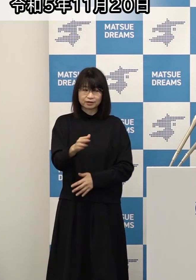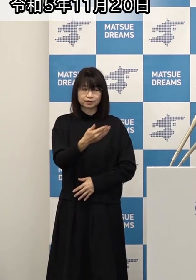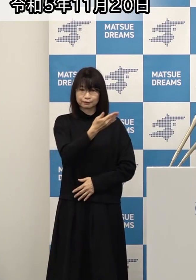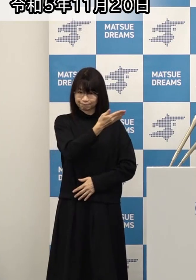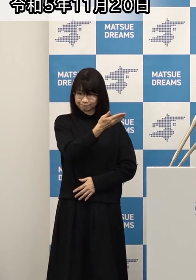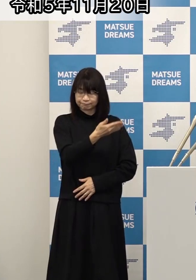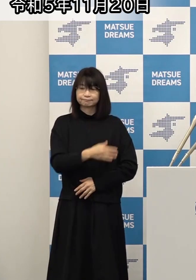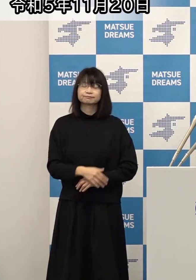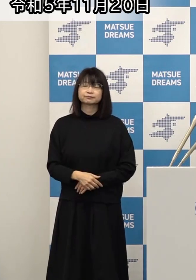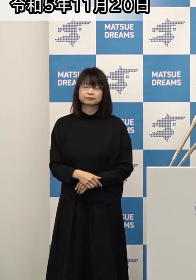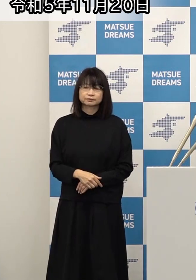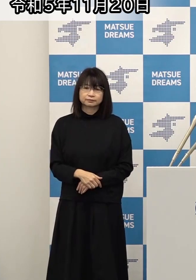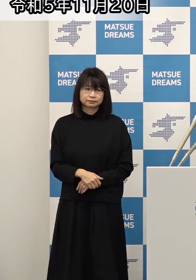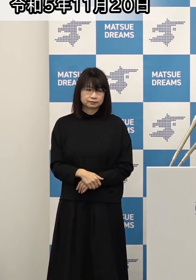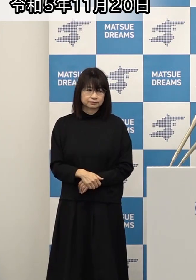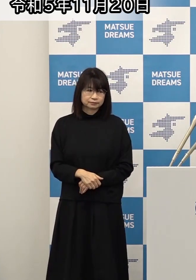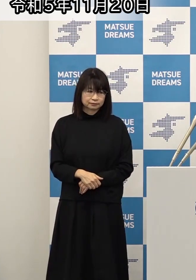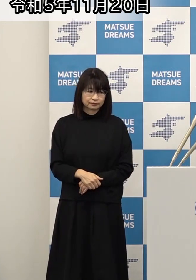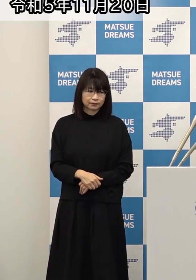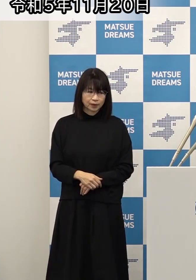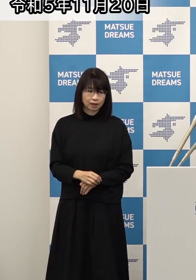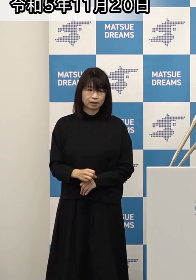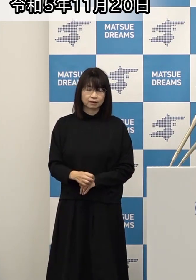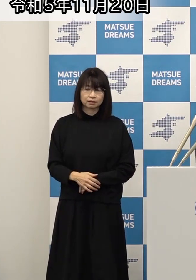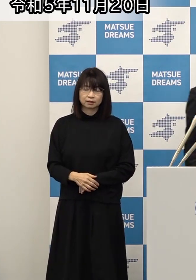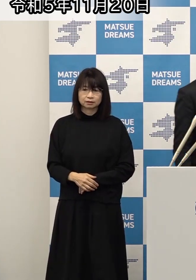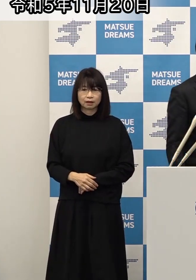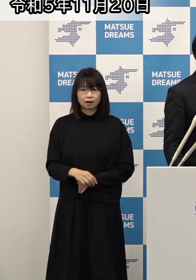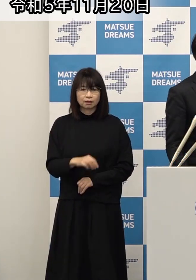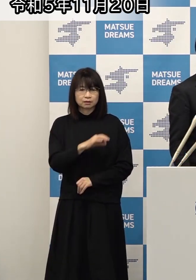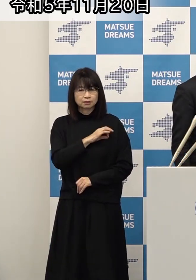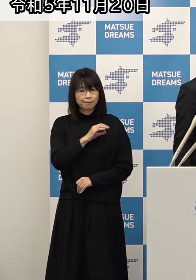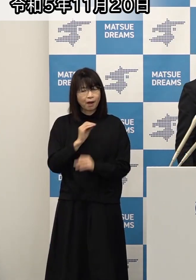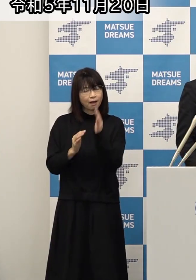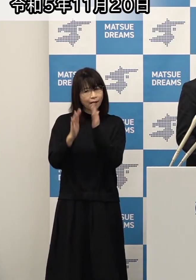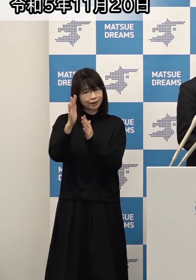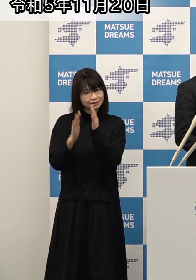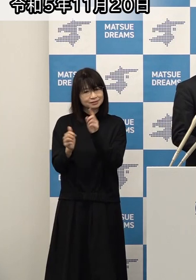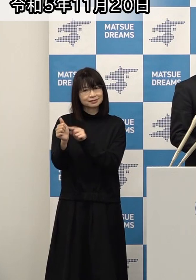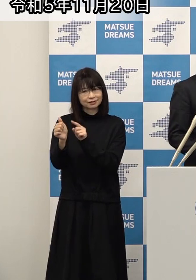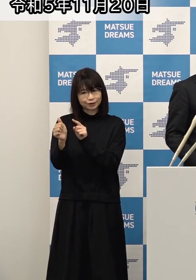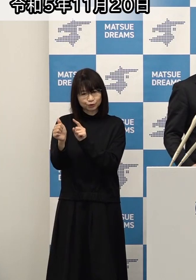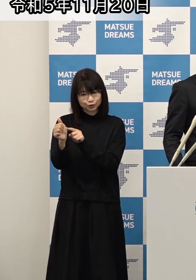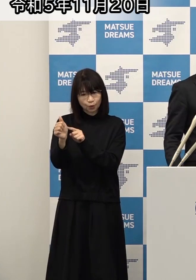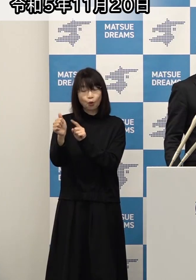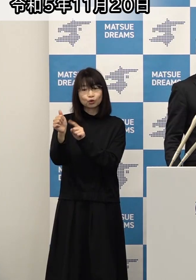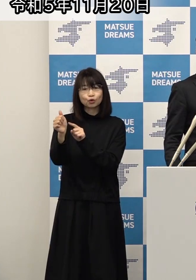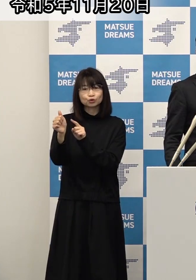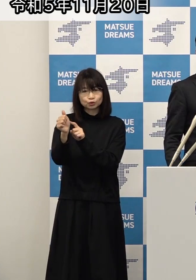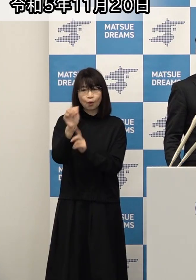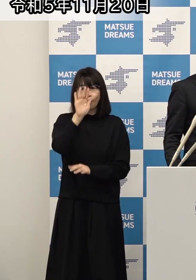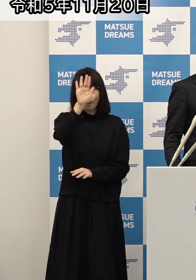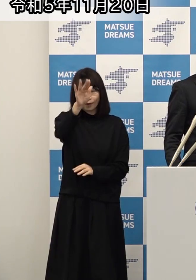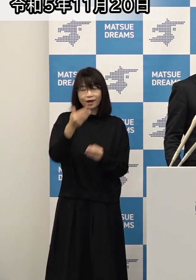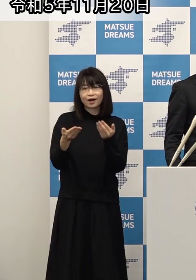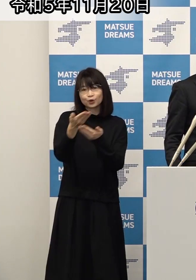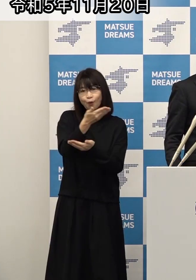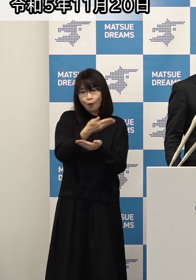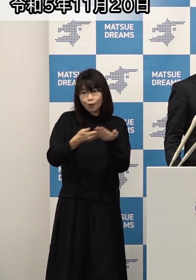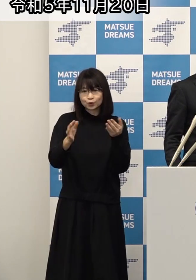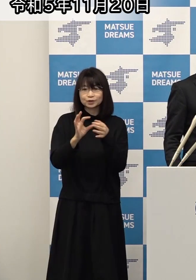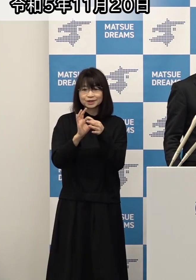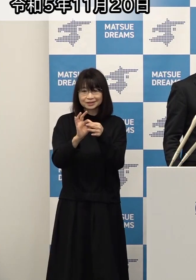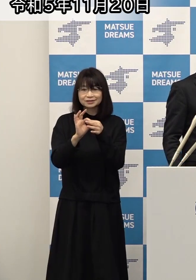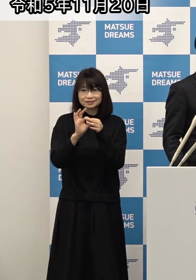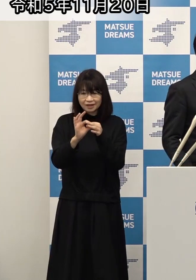まして、林さんとか林さんという方でございますが、この方とですね、今後の交流について、関係を